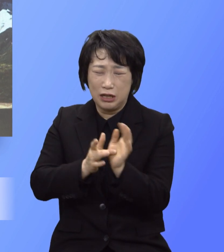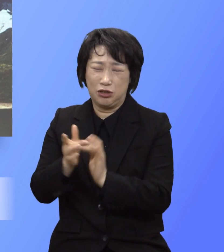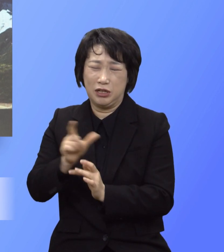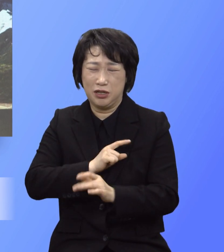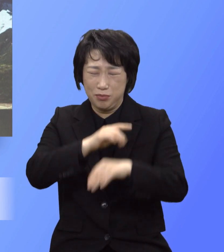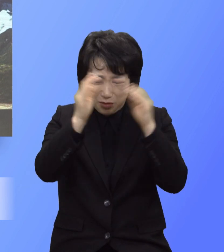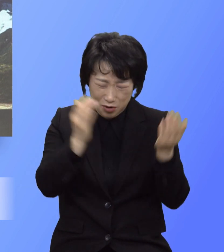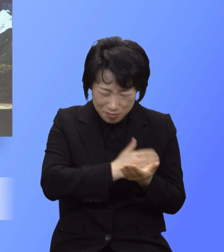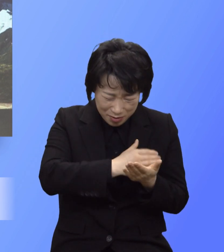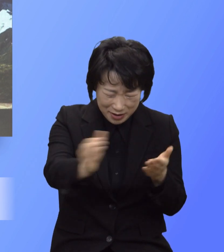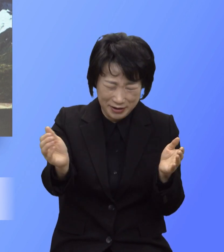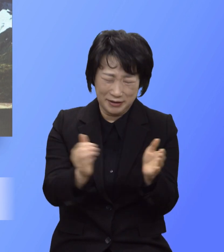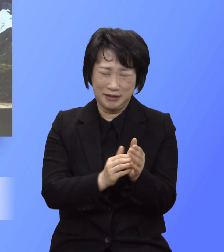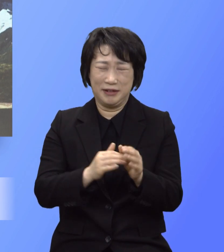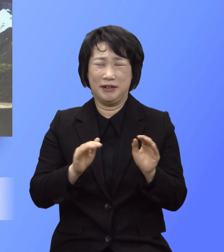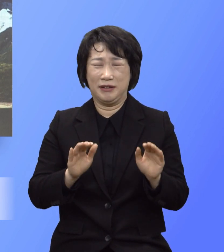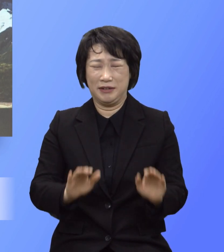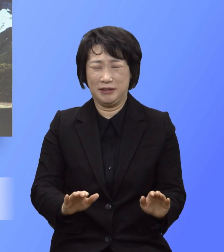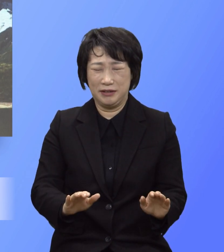이름으로 몰아냈으니